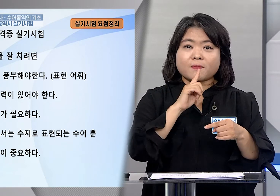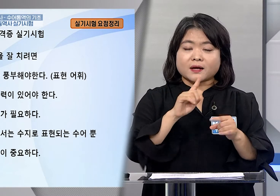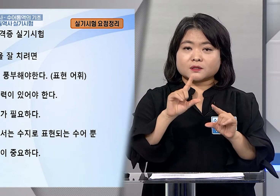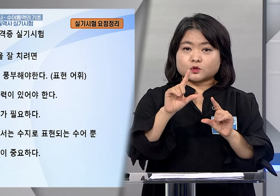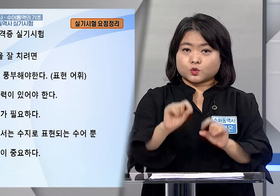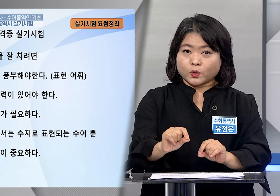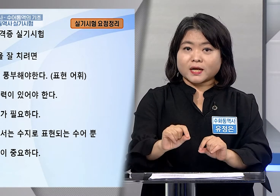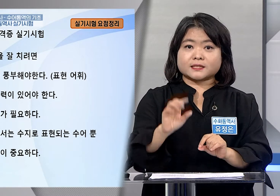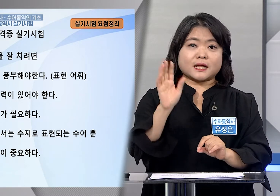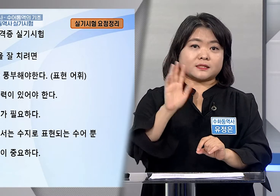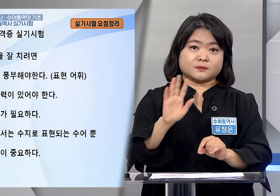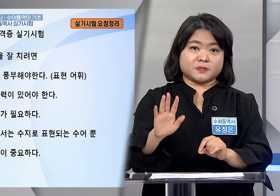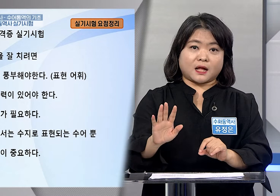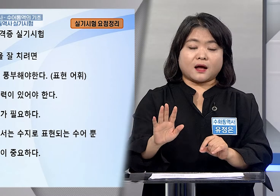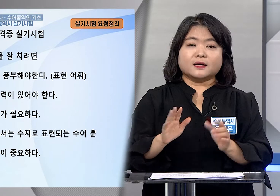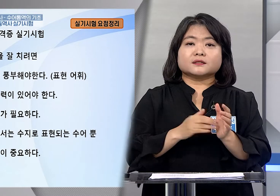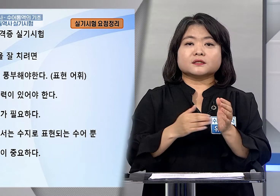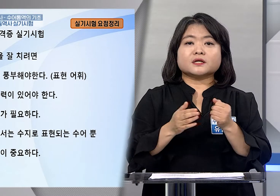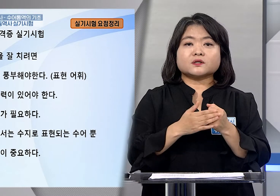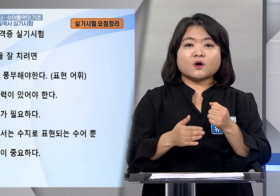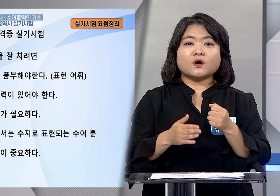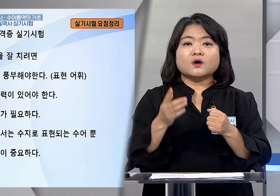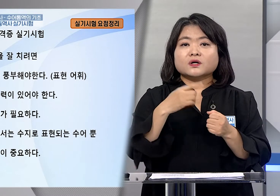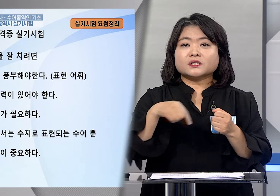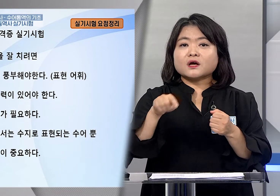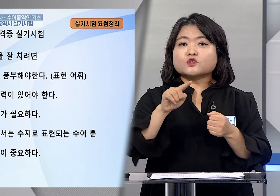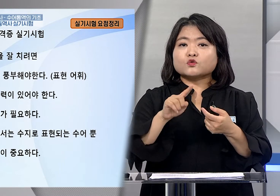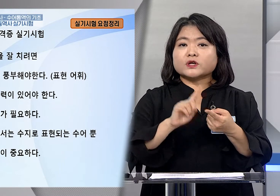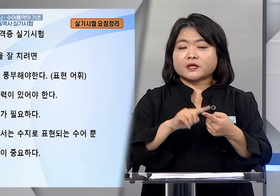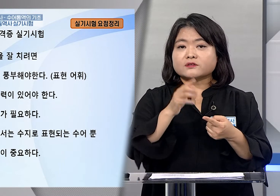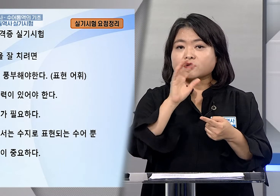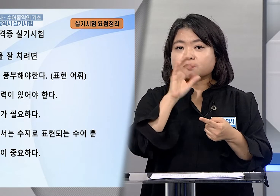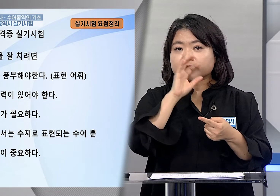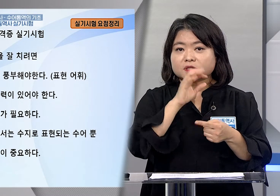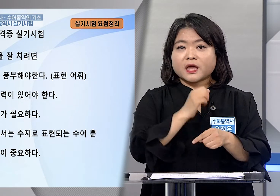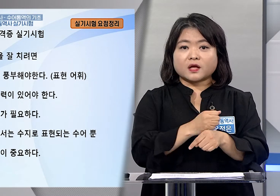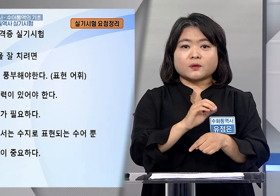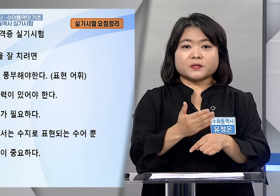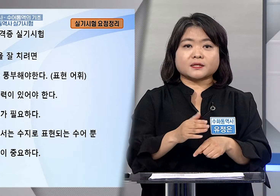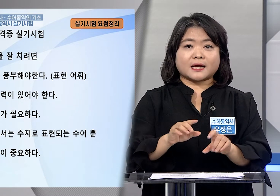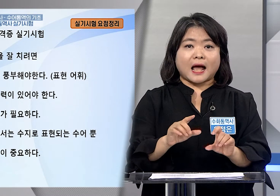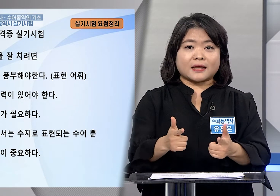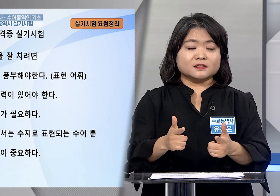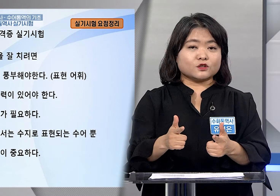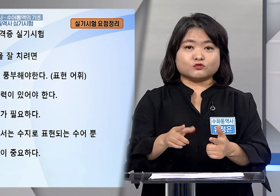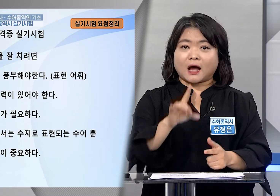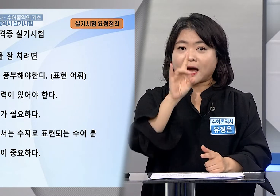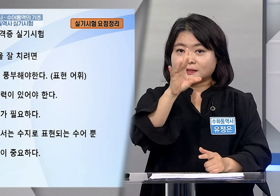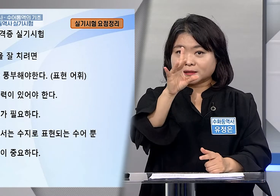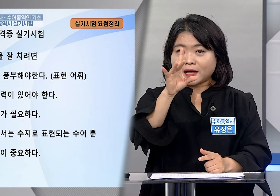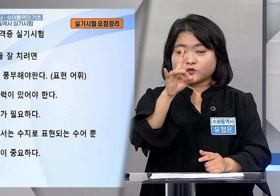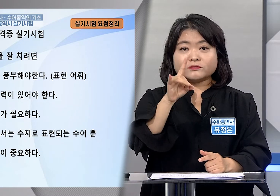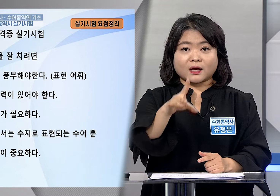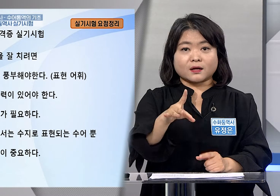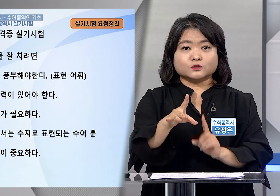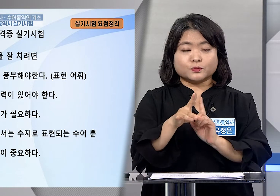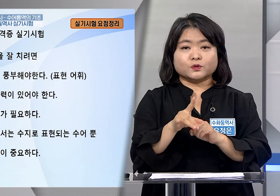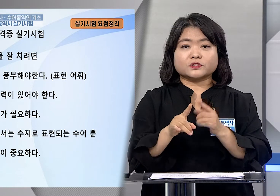말이 동일하지는 않습니다. 그래서 이런 경우에 대한 연습들을 해야 됩니다. 제가 안을 경우 안을 안 된다라는 표현을